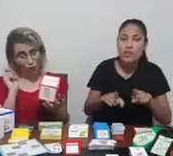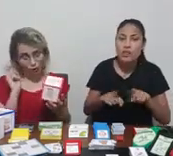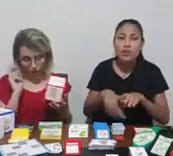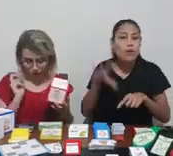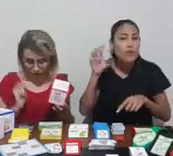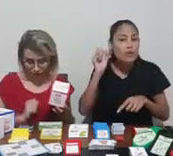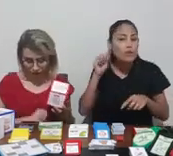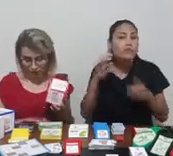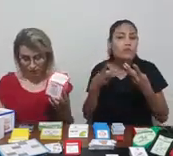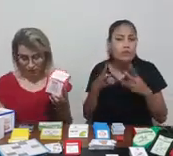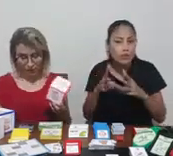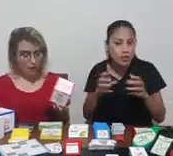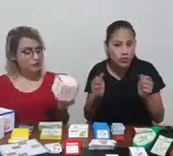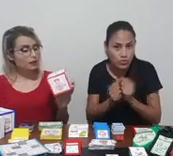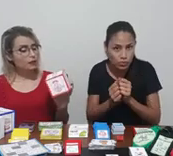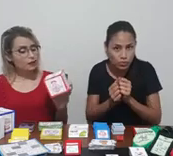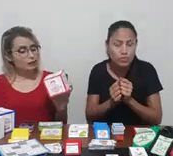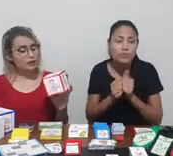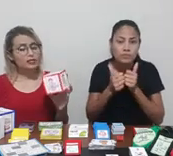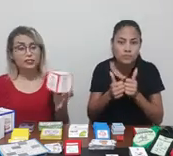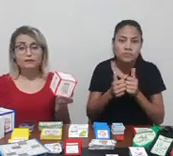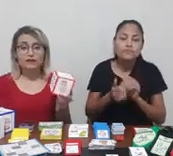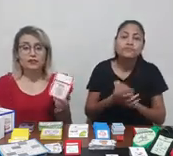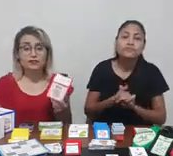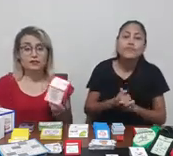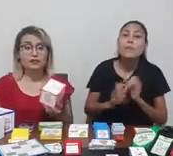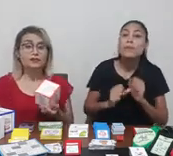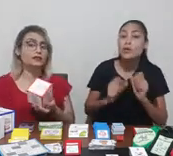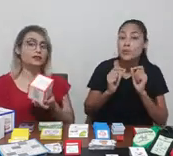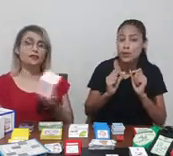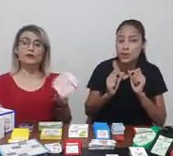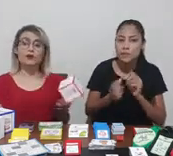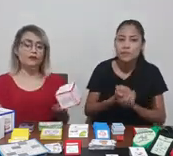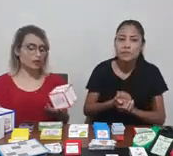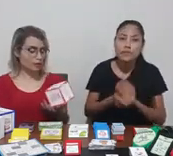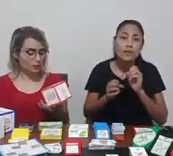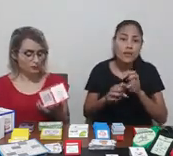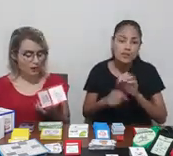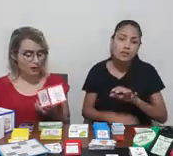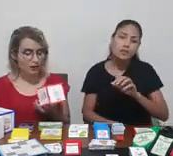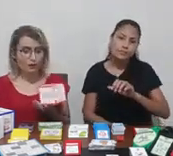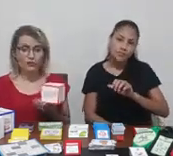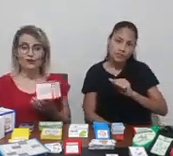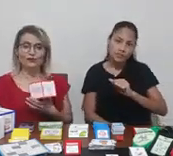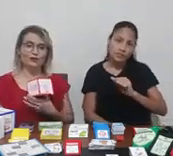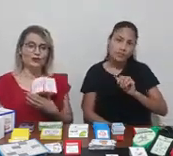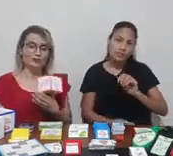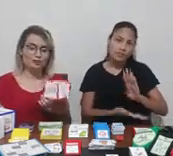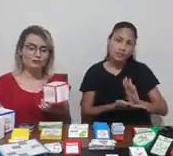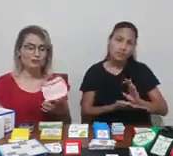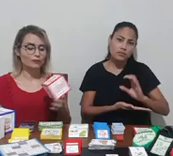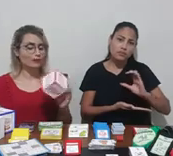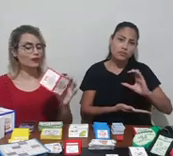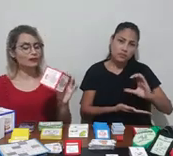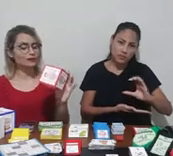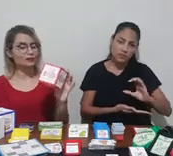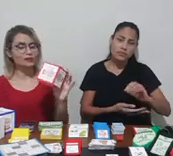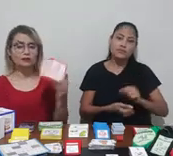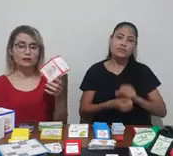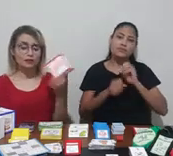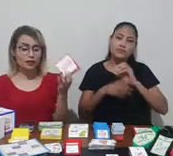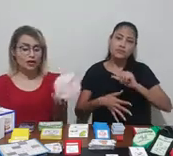alunos ouvintes, tá? Então, o que a gente vai fazer? Ensinamos o alfabeto manual, as configurações de mão. Então, um